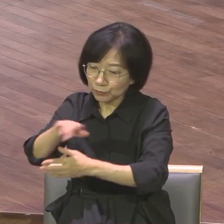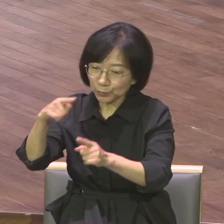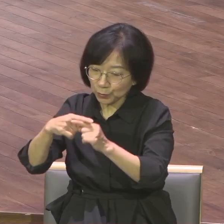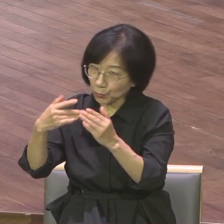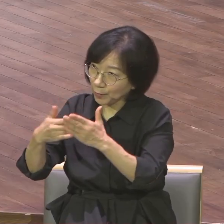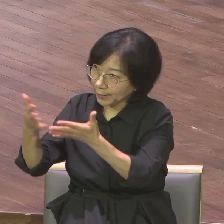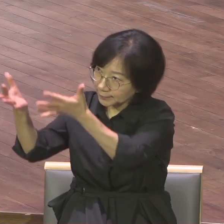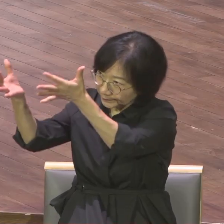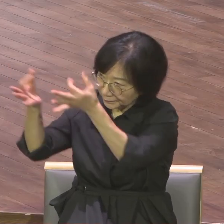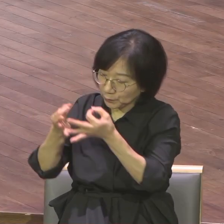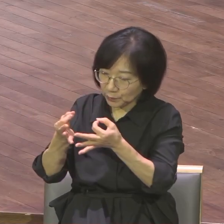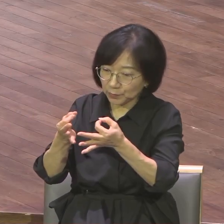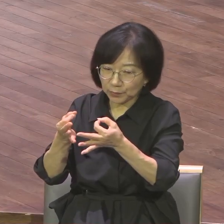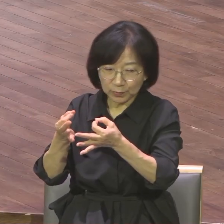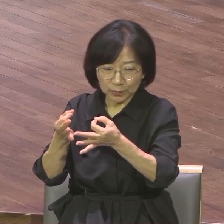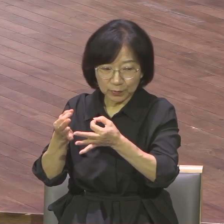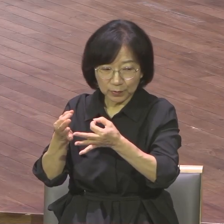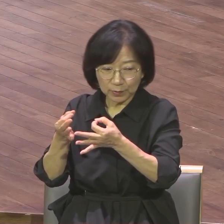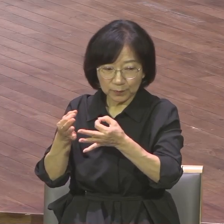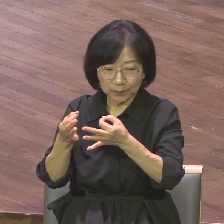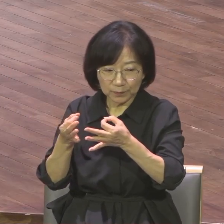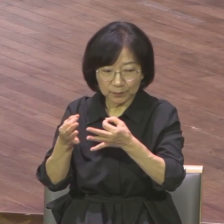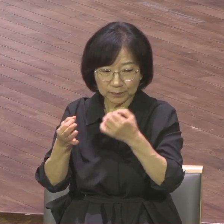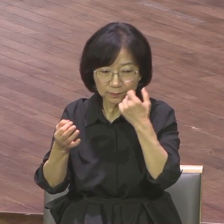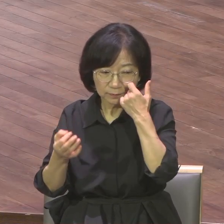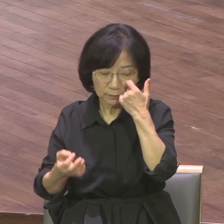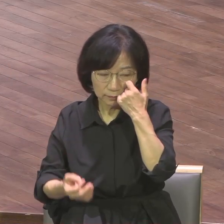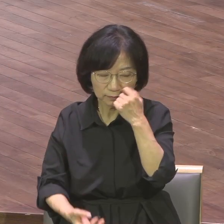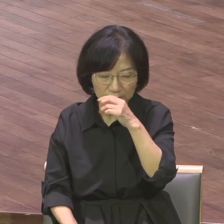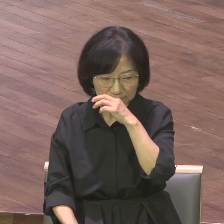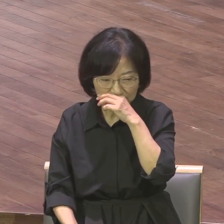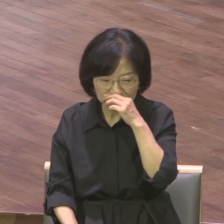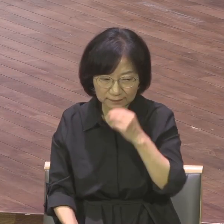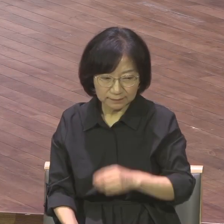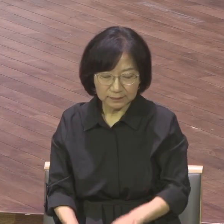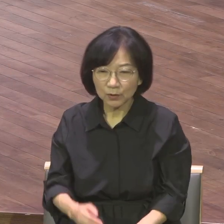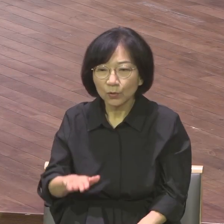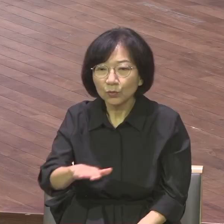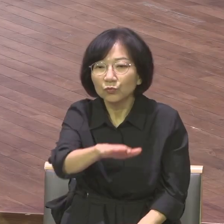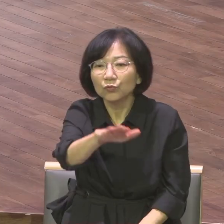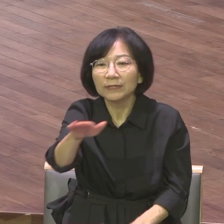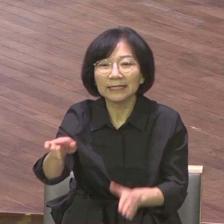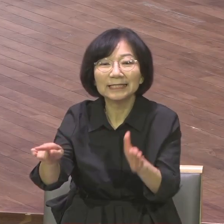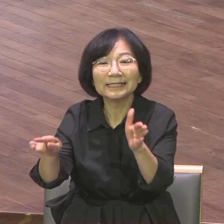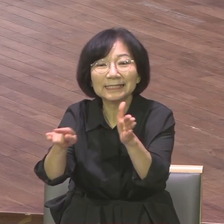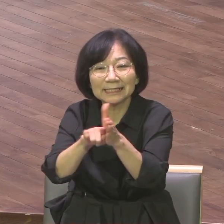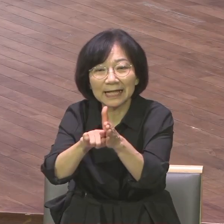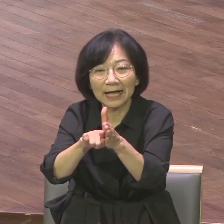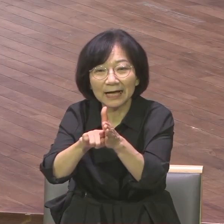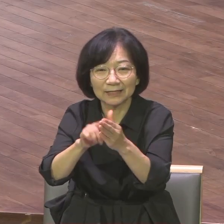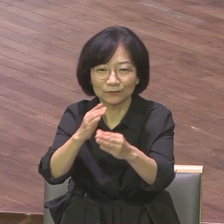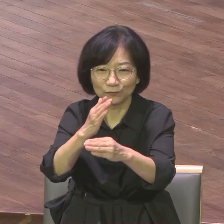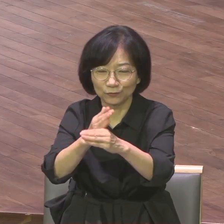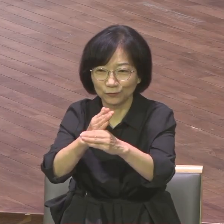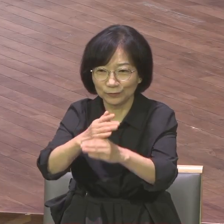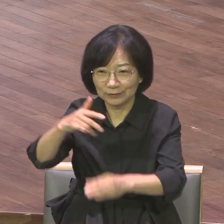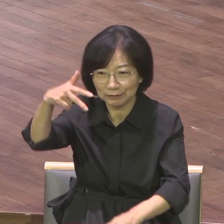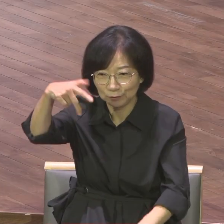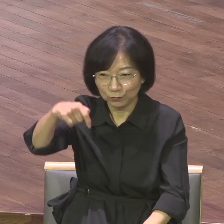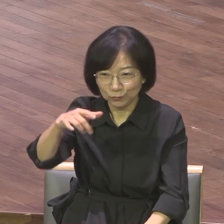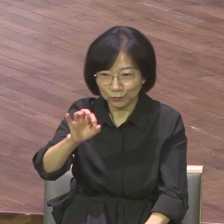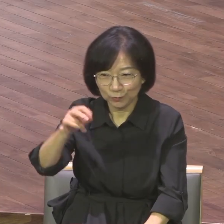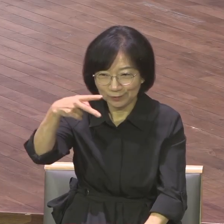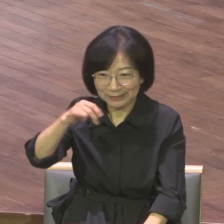중심 보시는데 우리 인격 보는 것이 아니라 우리 성격 보는 것이 아니라 우리 신앙의 중심 보시잖아요. 그러면 하나님이